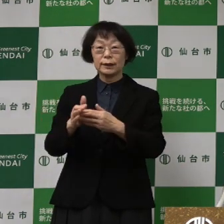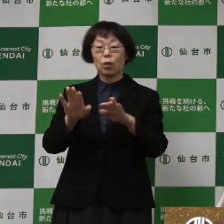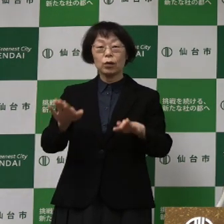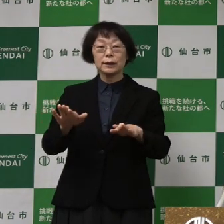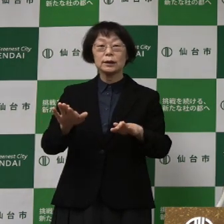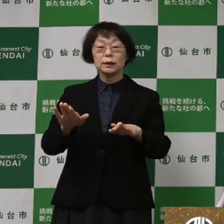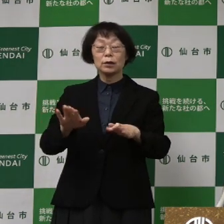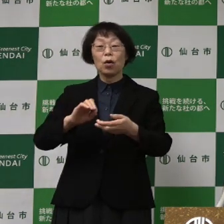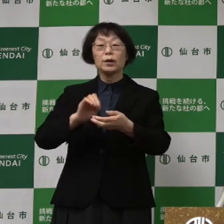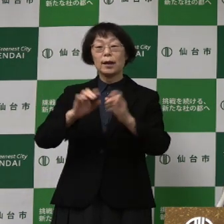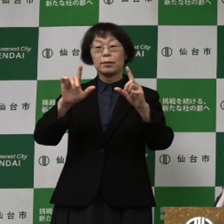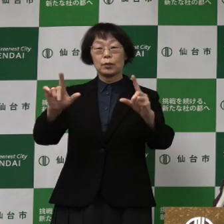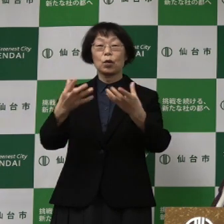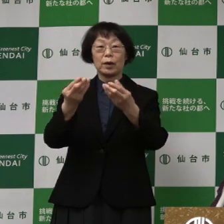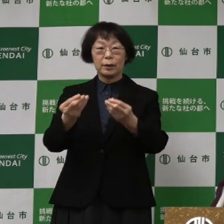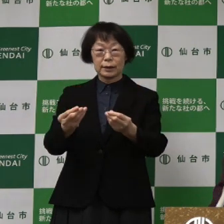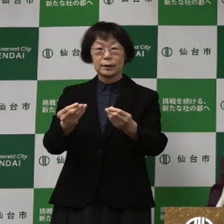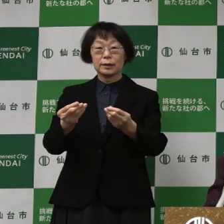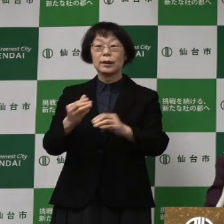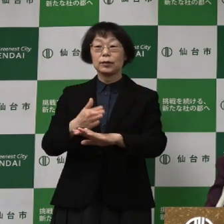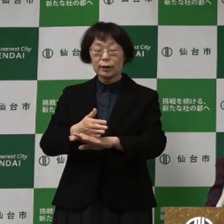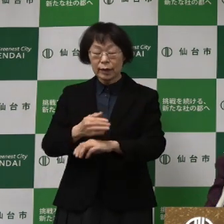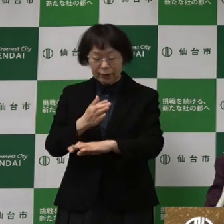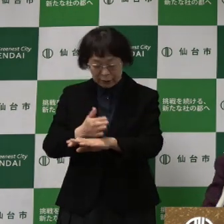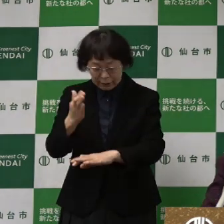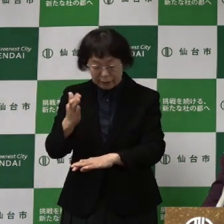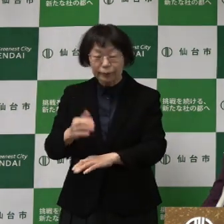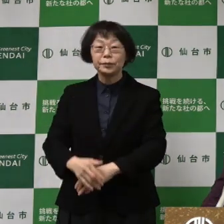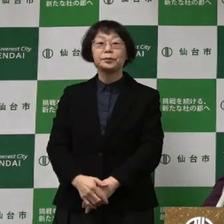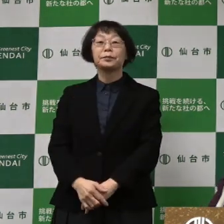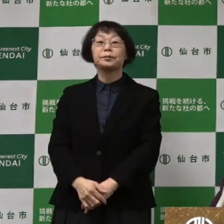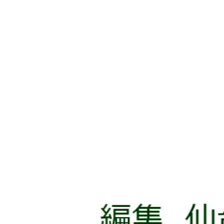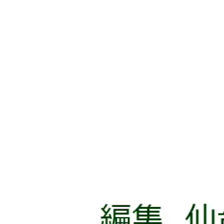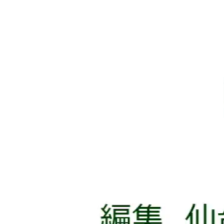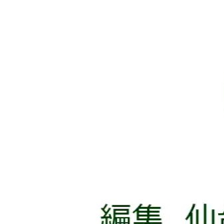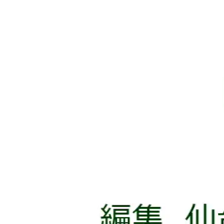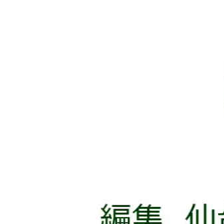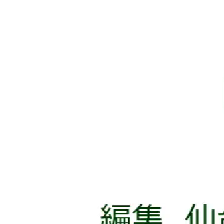日の市長定例記者会見を終了させていただきます。 はい、ありがとうございます。お疲れ様です。